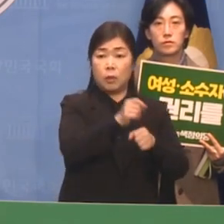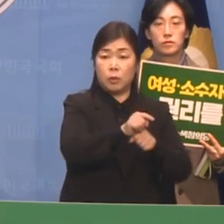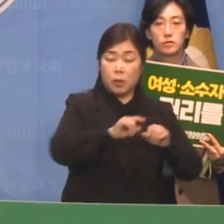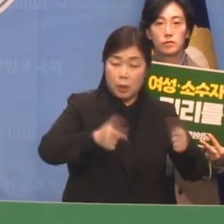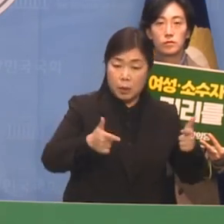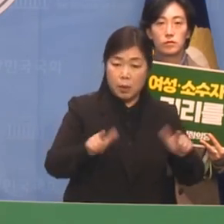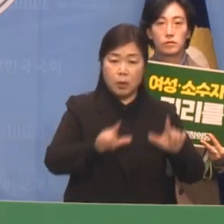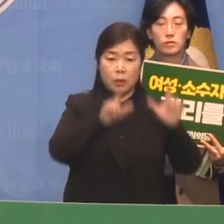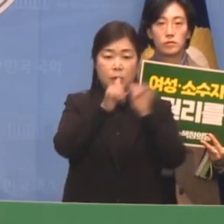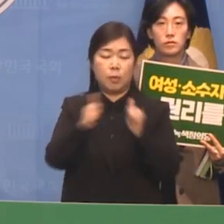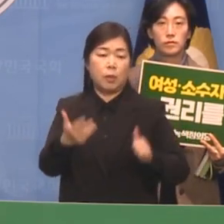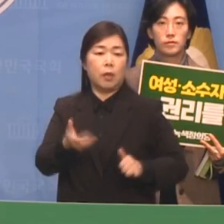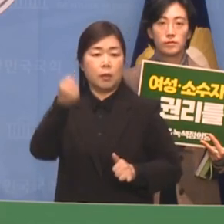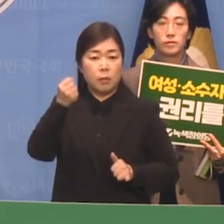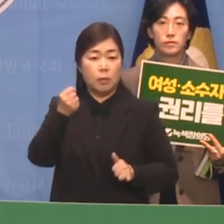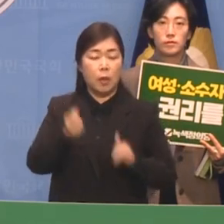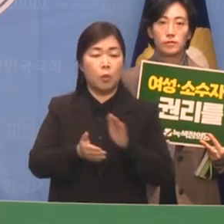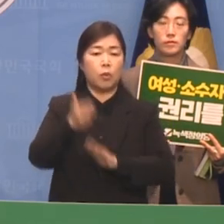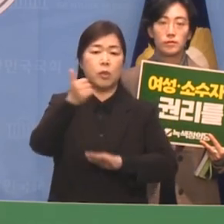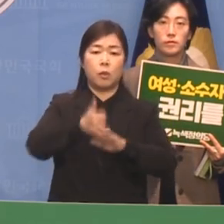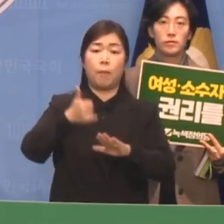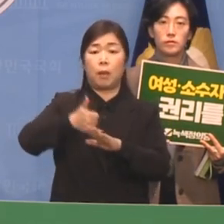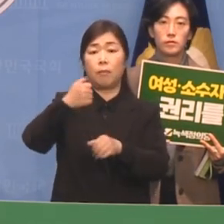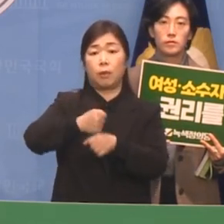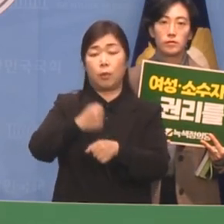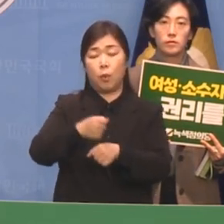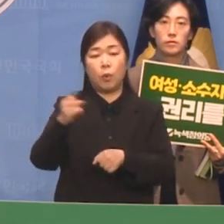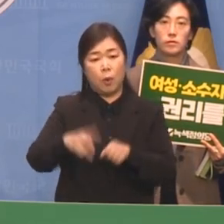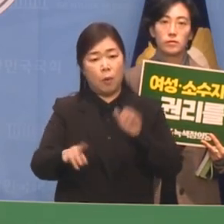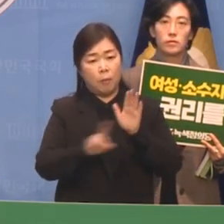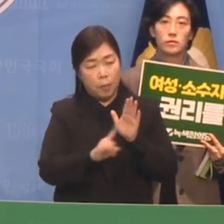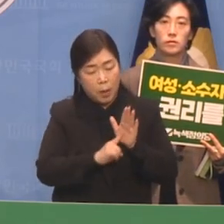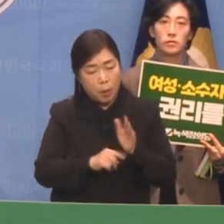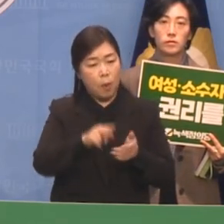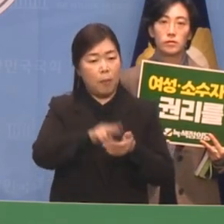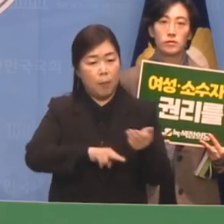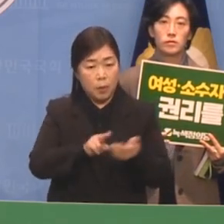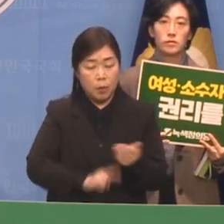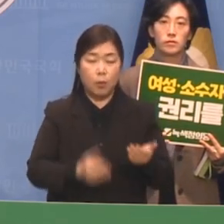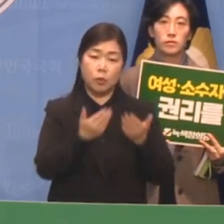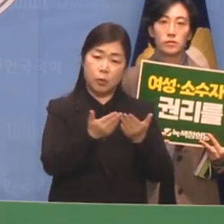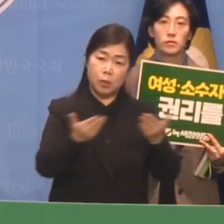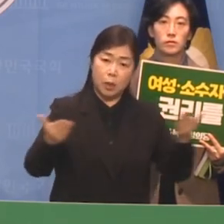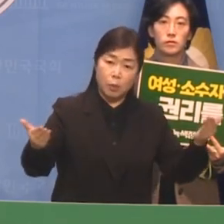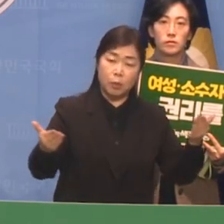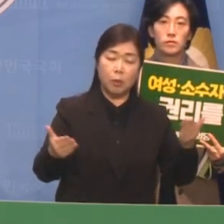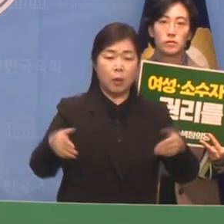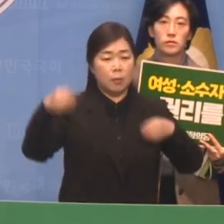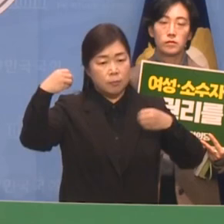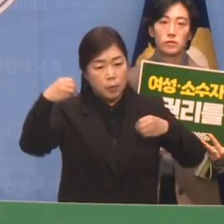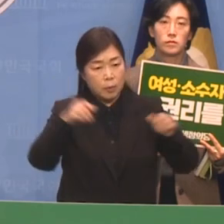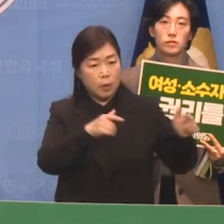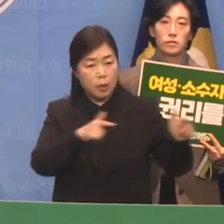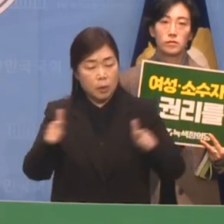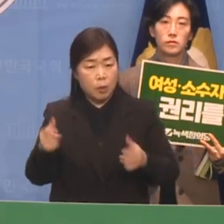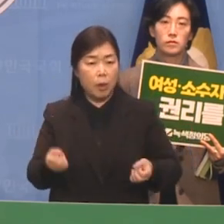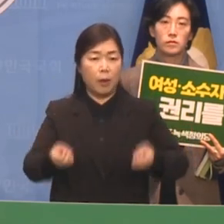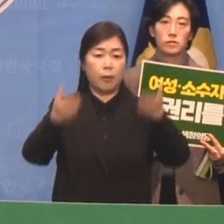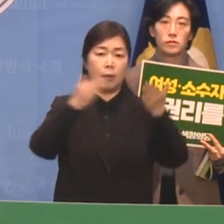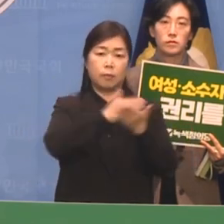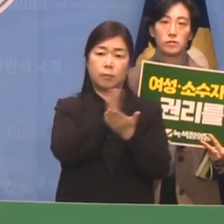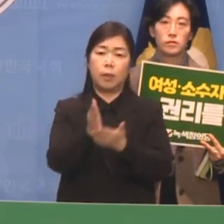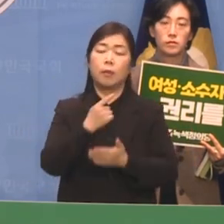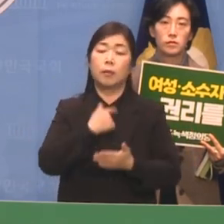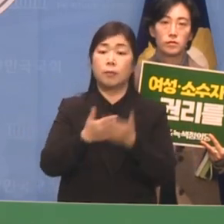노력했습니다. 도시 텃밭을 가꾸고 마켓도 하고 전시도 하고 마당극도 하고 페스티벌도